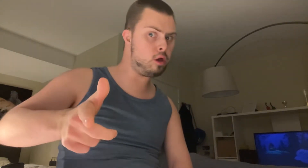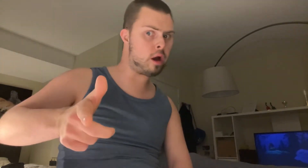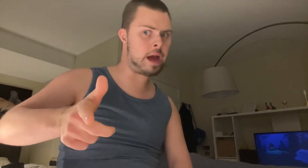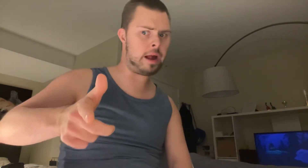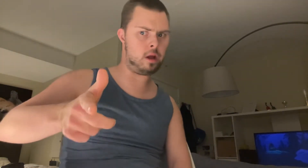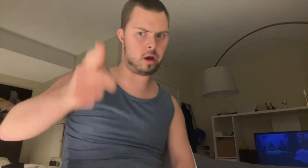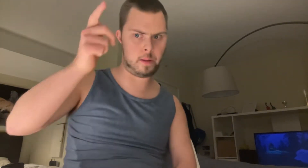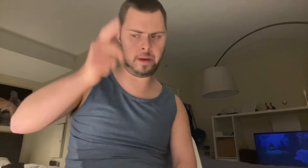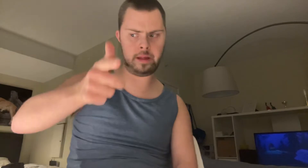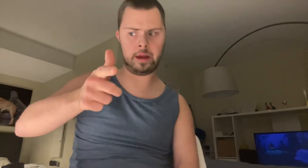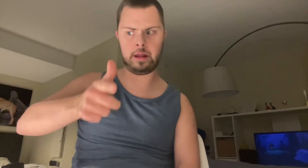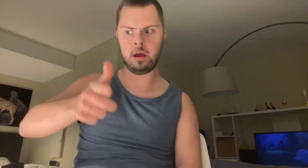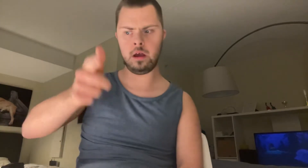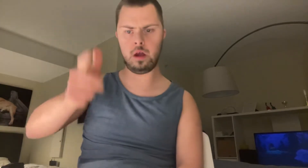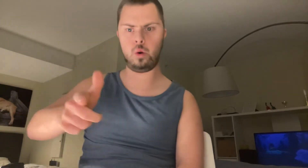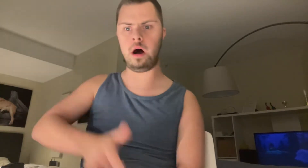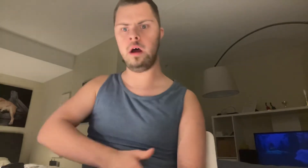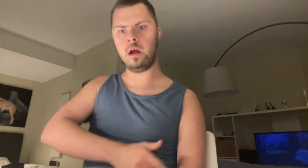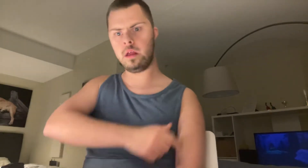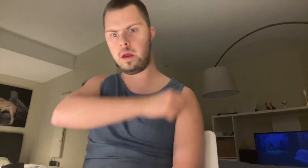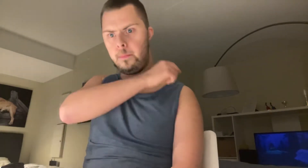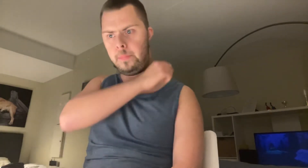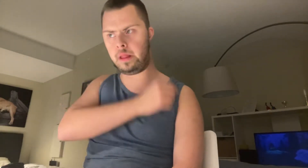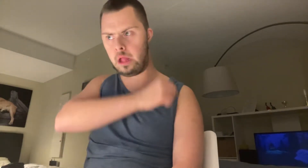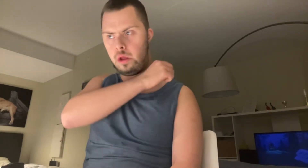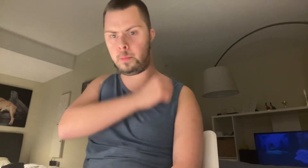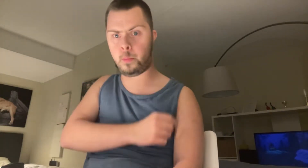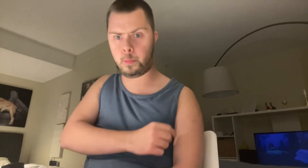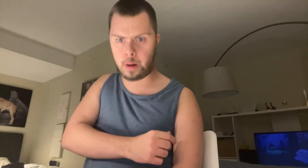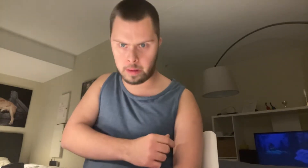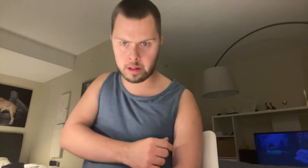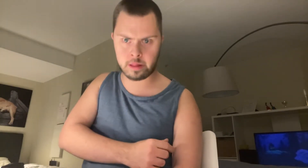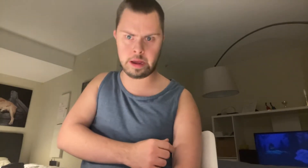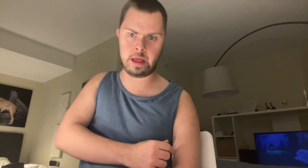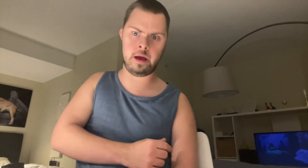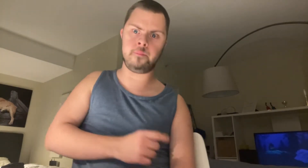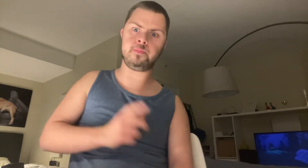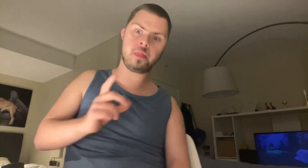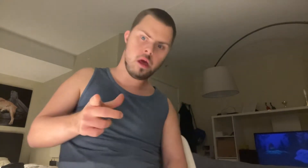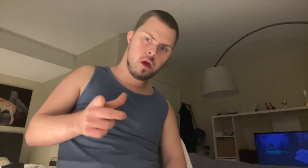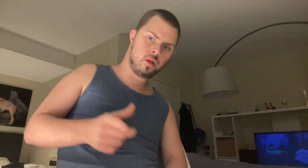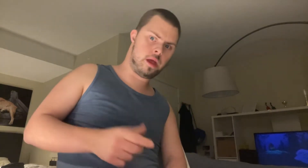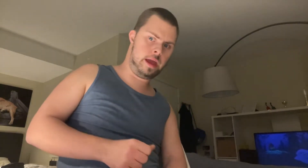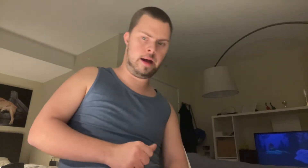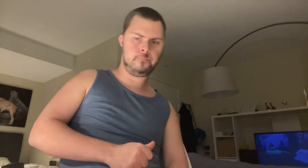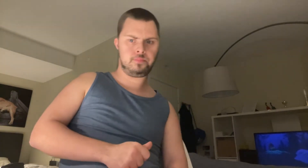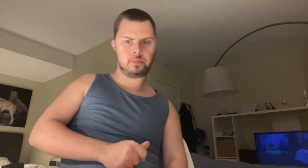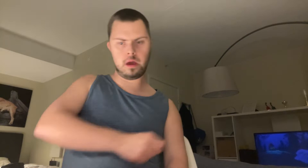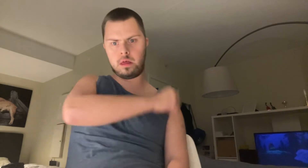Jag kan ju ha minnen idag. Minnen jag prematter. Det är. Jag ska